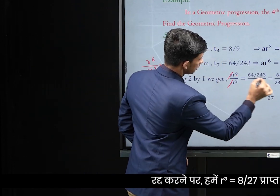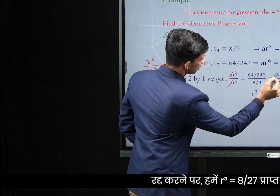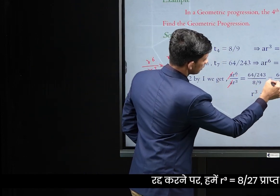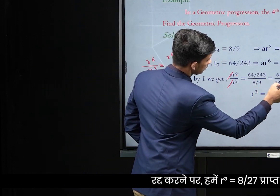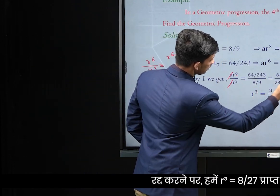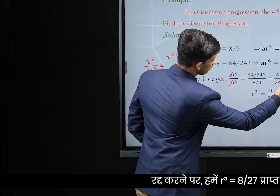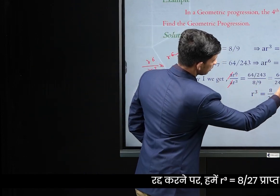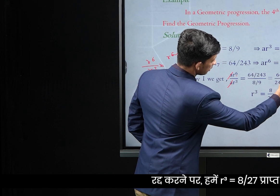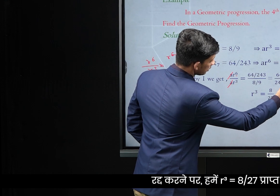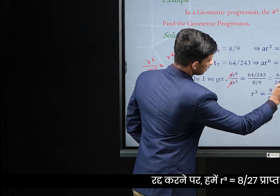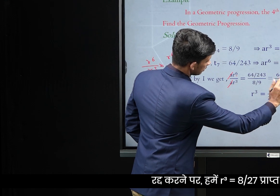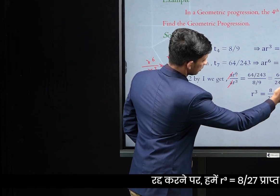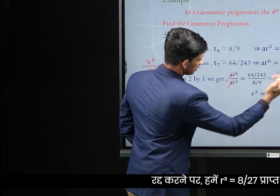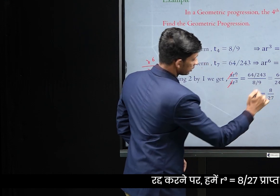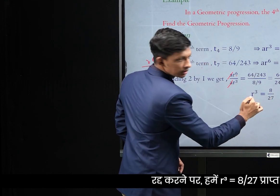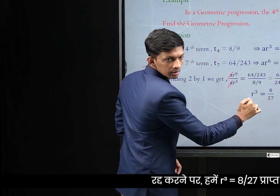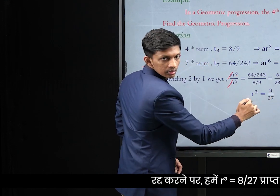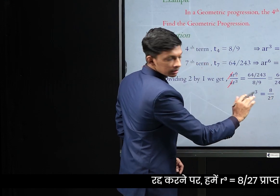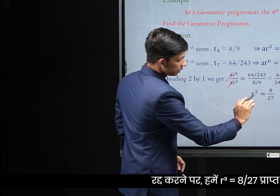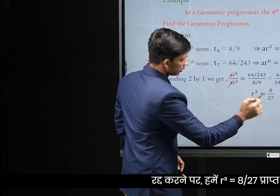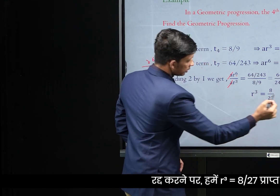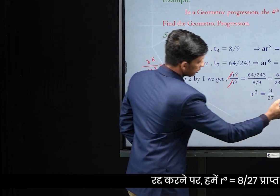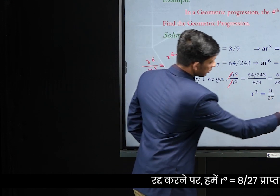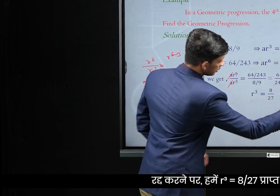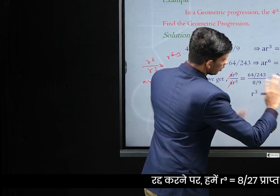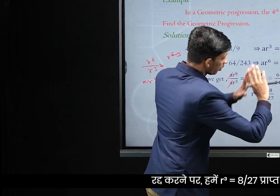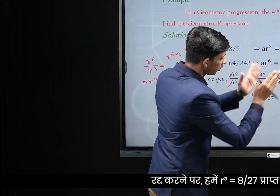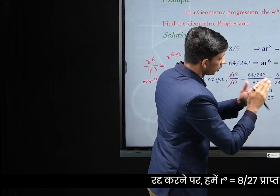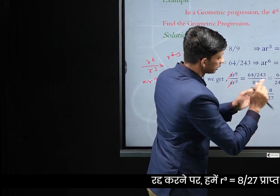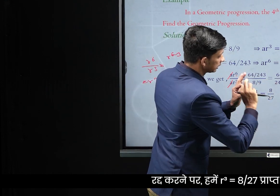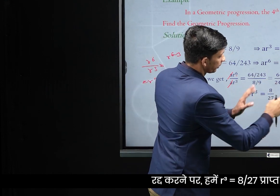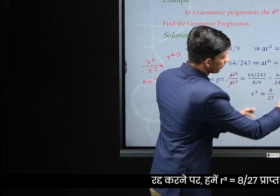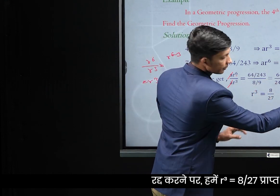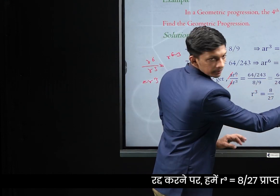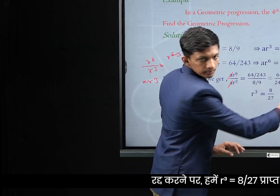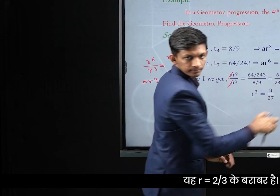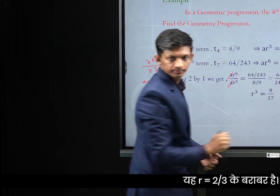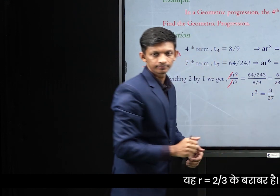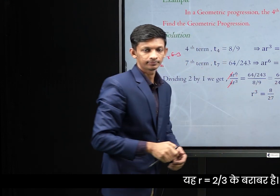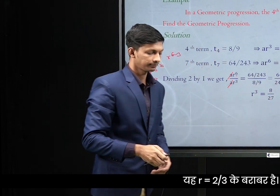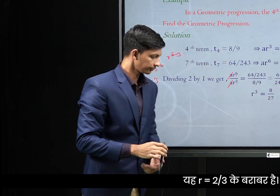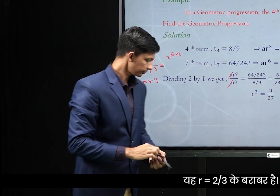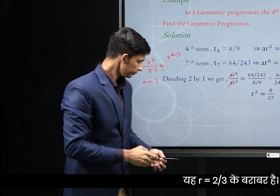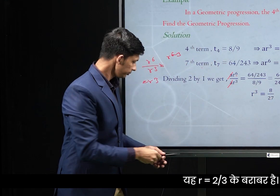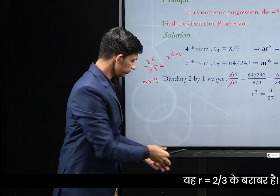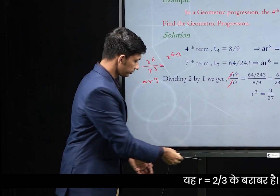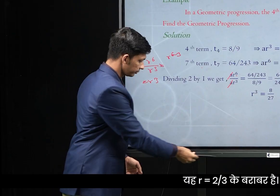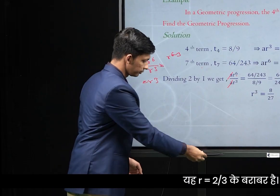रद्द करने पर हमें r इक्वल्स 8/27 प्राप्त होता है। यह r इक्वल्स 2/3